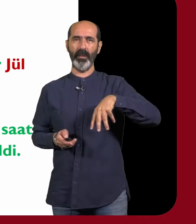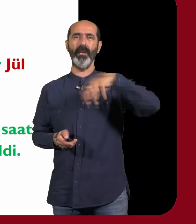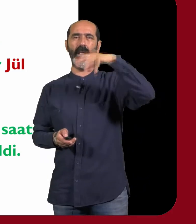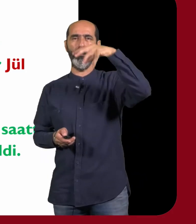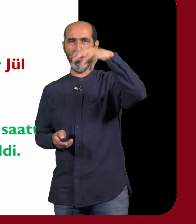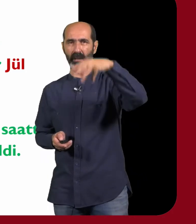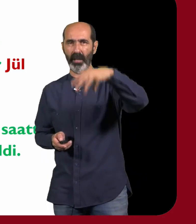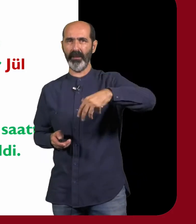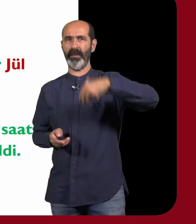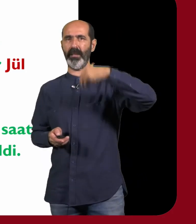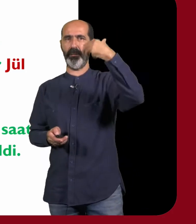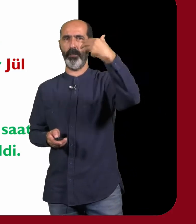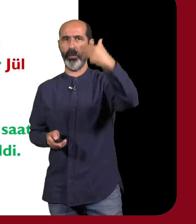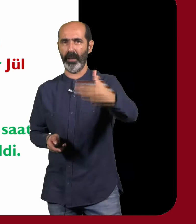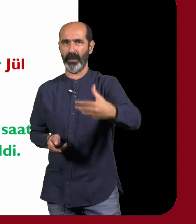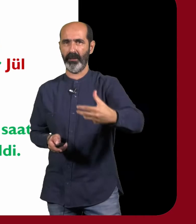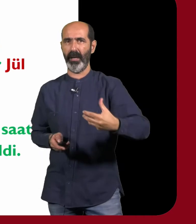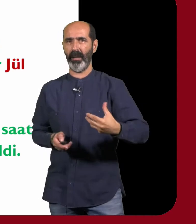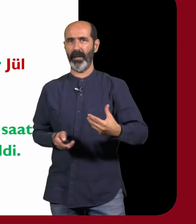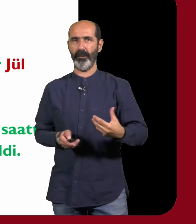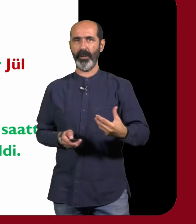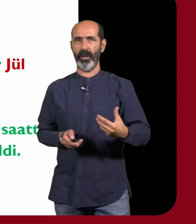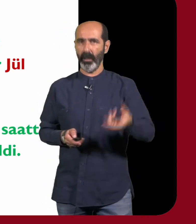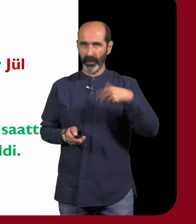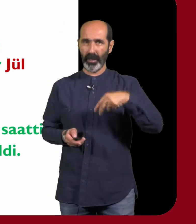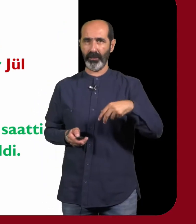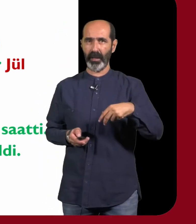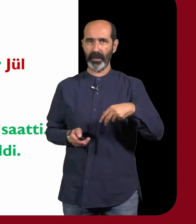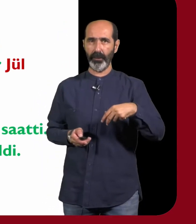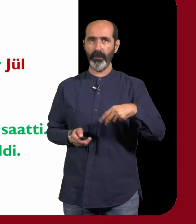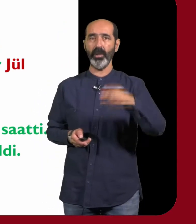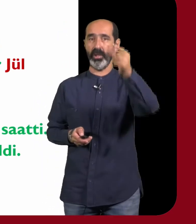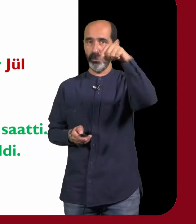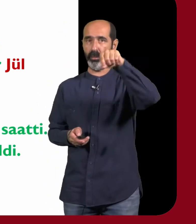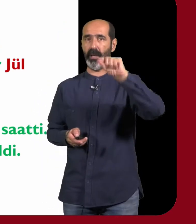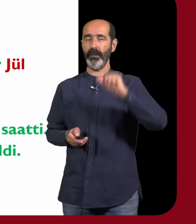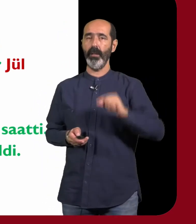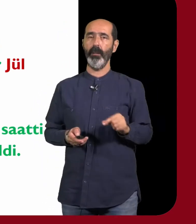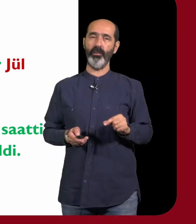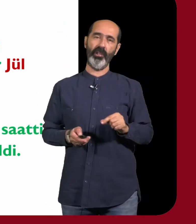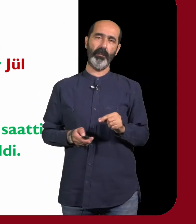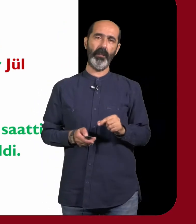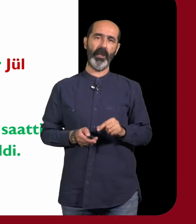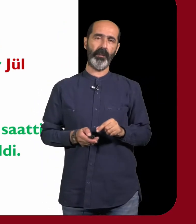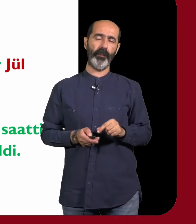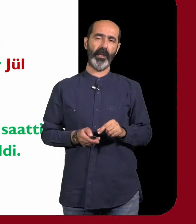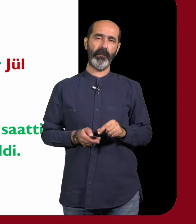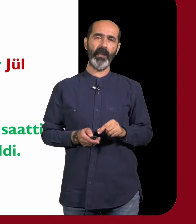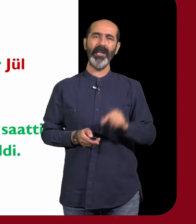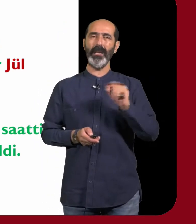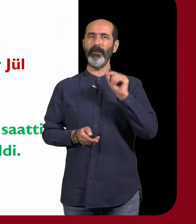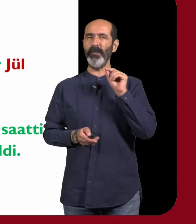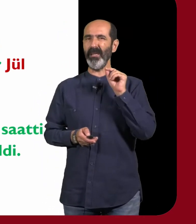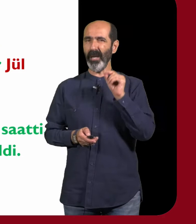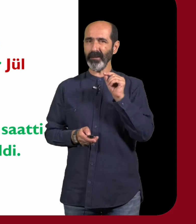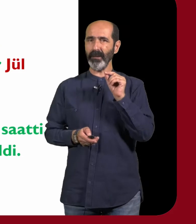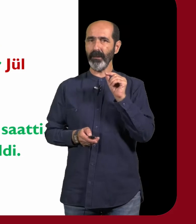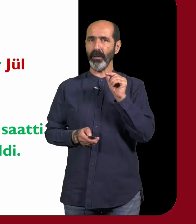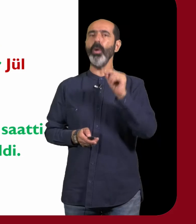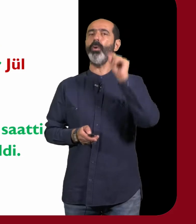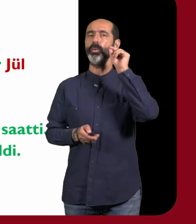kullandığımız Miladi takvim olarak değerlendirmeye alınan takvim ki burdan bir şey bilmekte fayda var